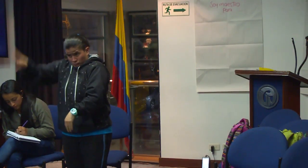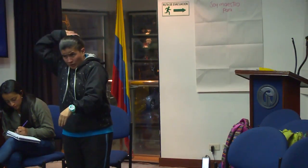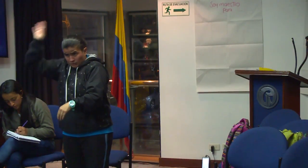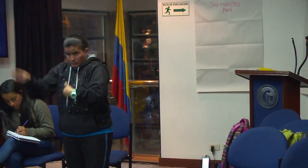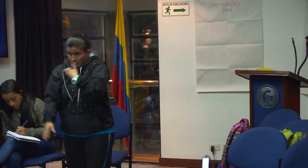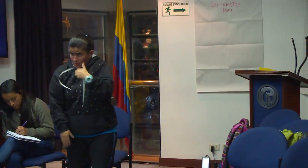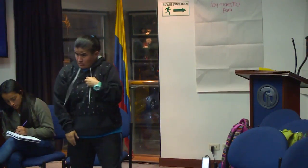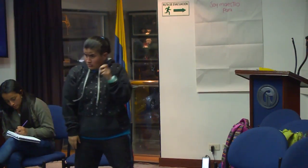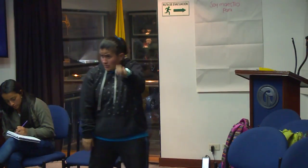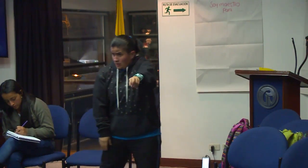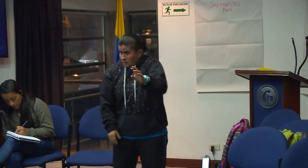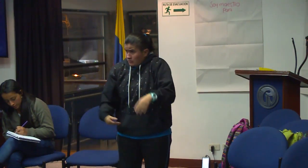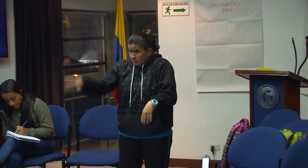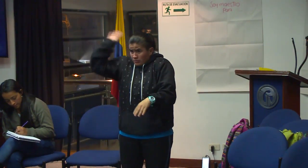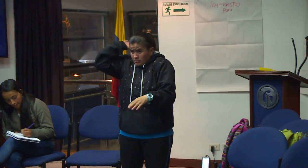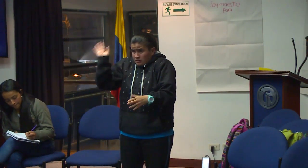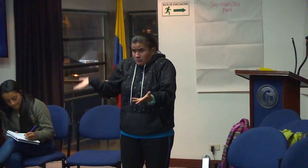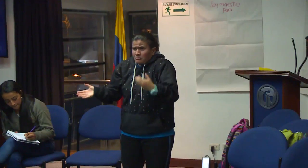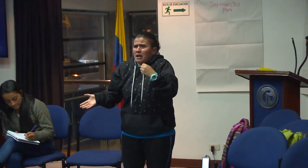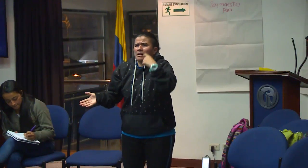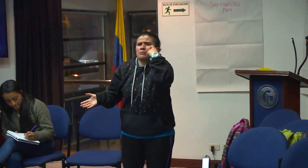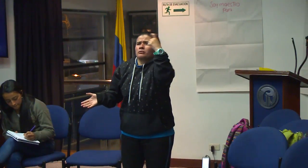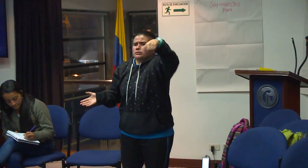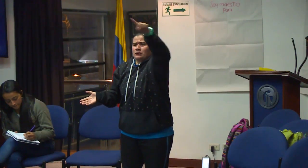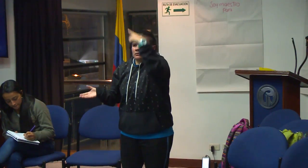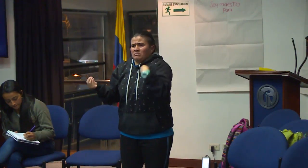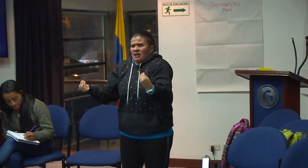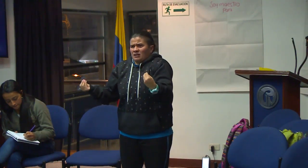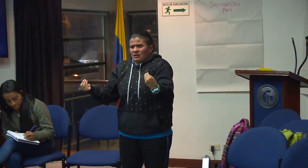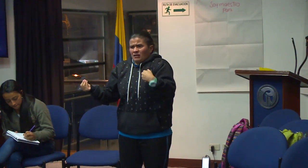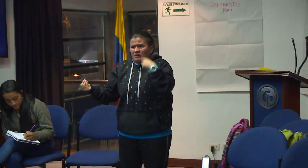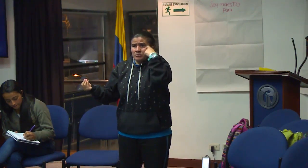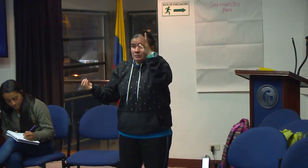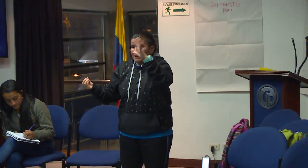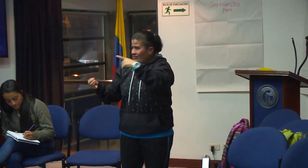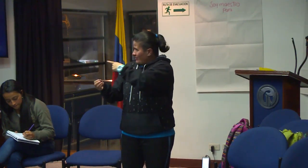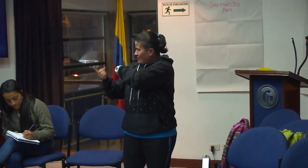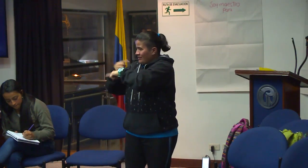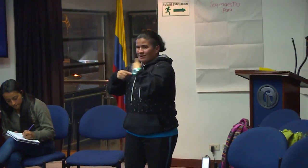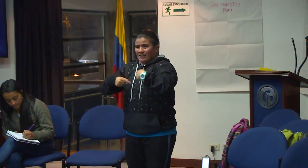No es aguantarse y al sistema y ya, no. Yo cómo voy a buscar...